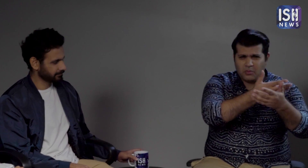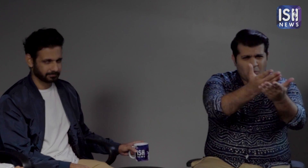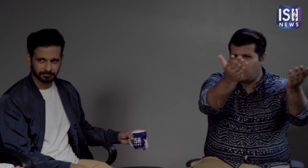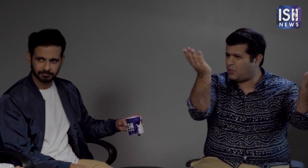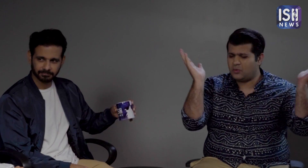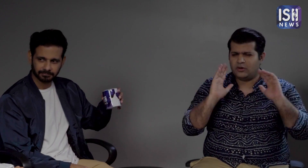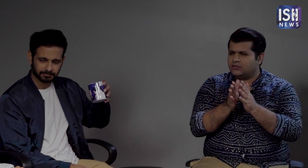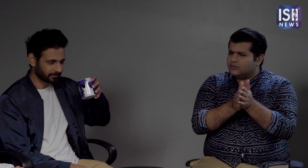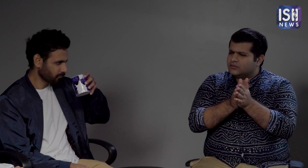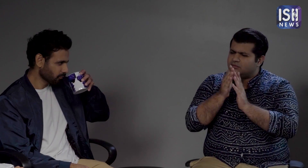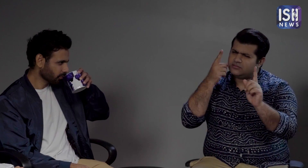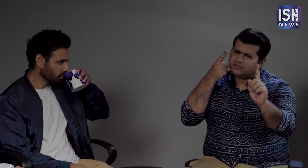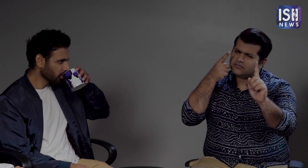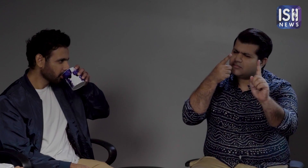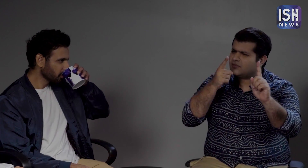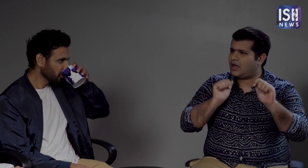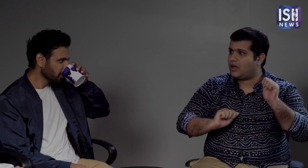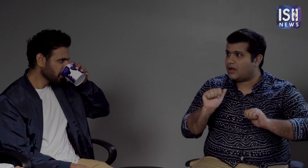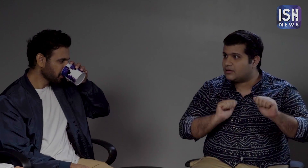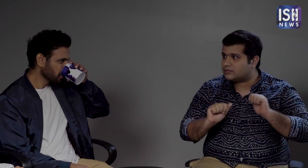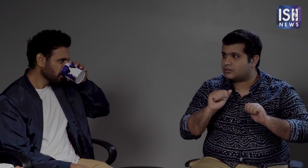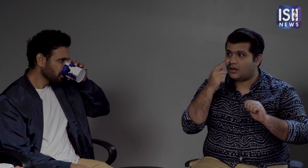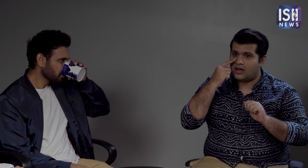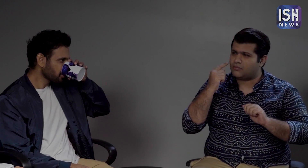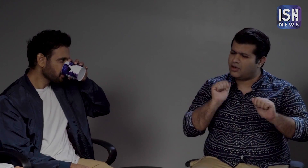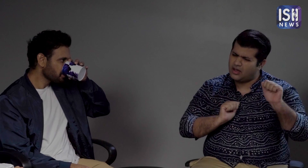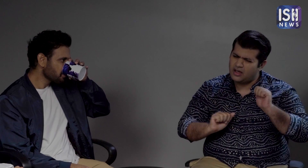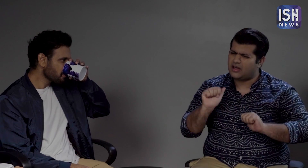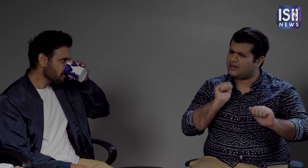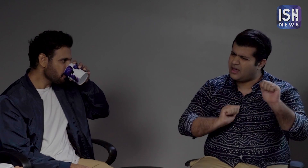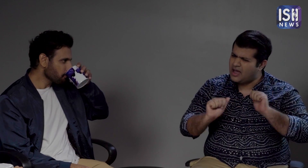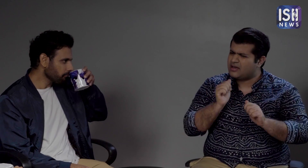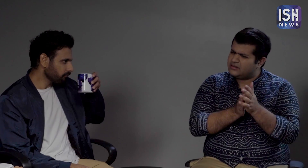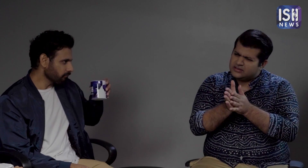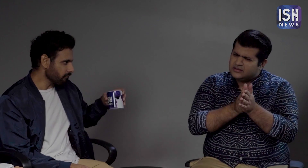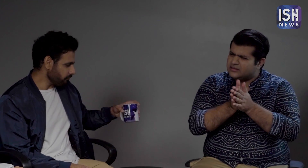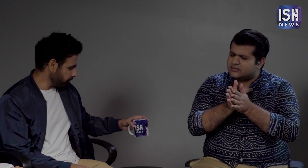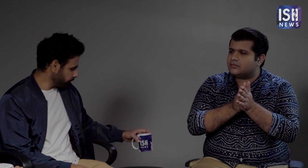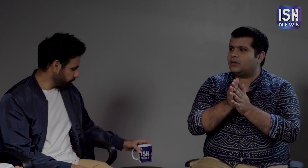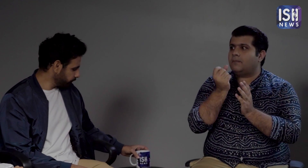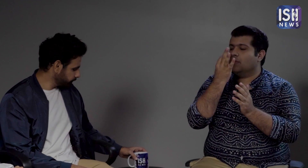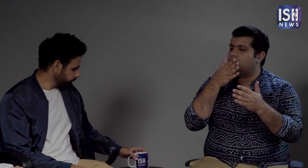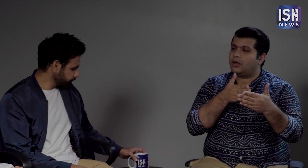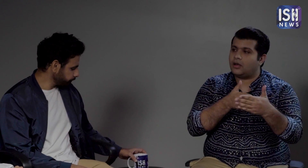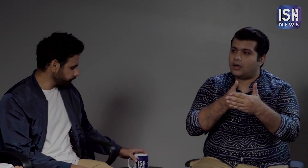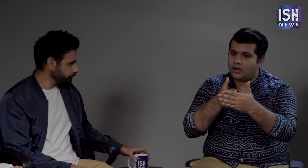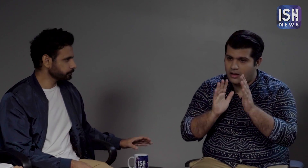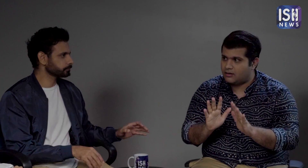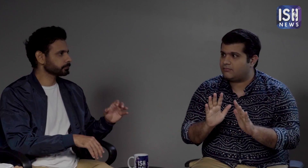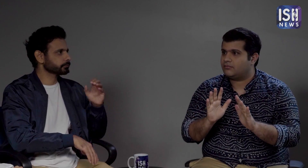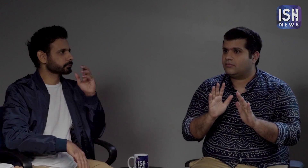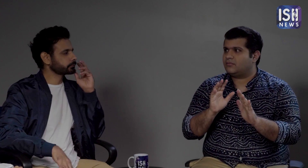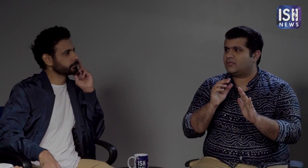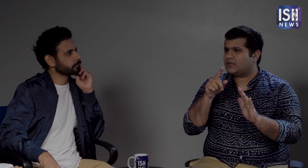मतलब मैं है या बहुत सारे डेफ लोग हैं, हम लोग को मतलब हमेशा से एक्टिंग करना है, हम हमेशा से ट्राई